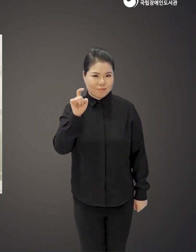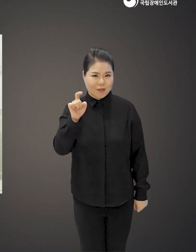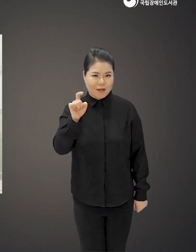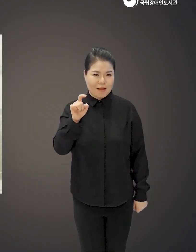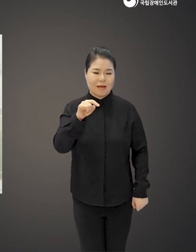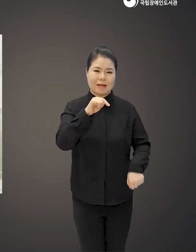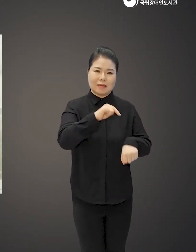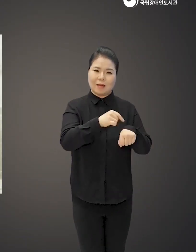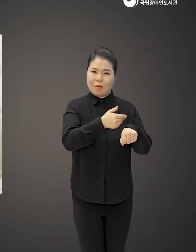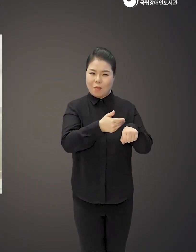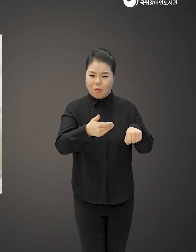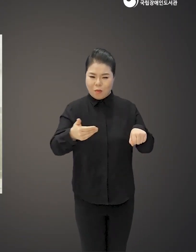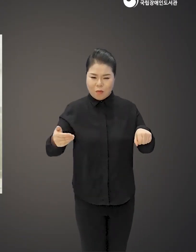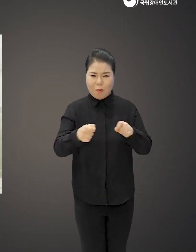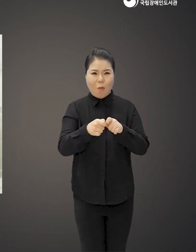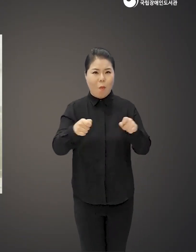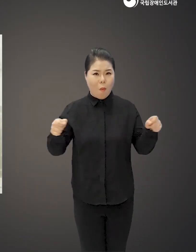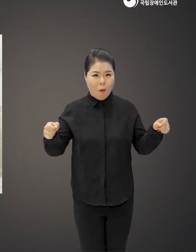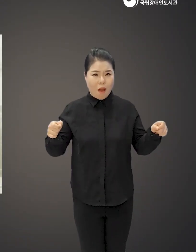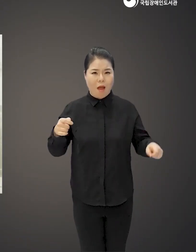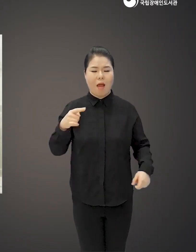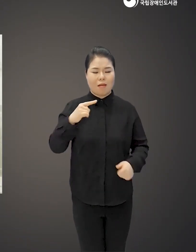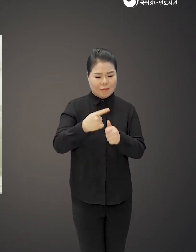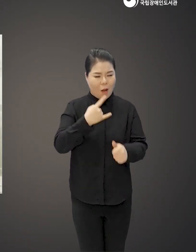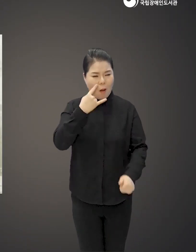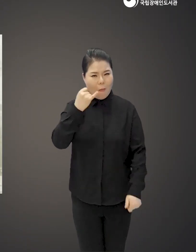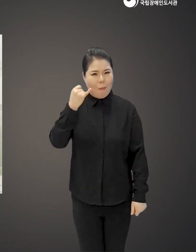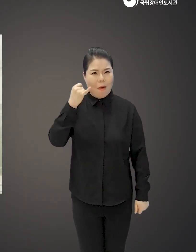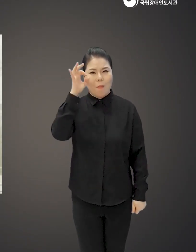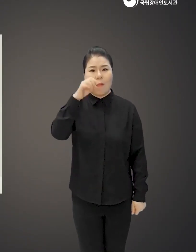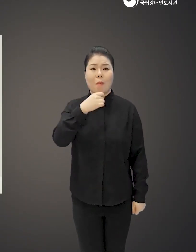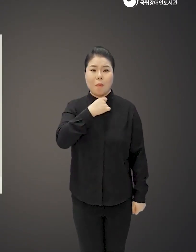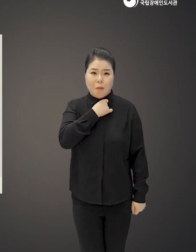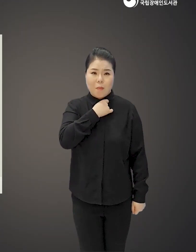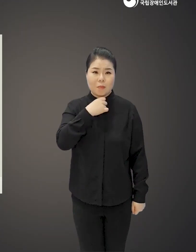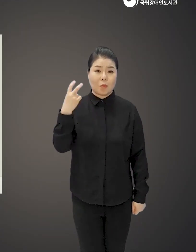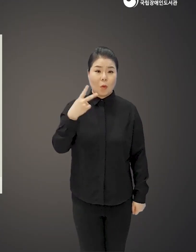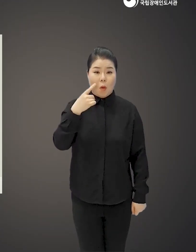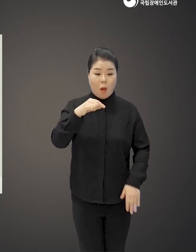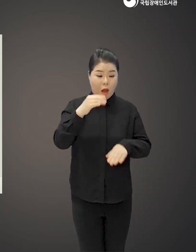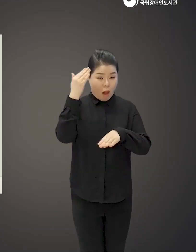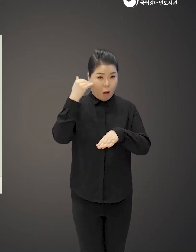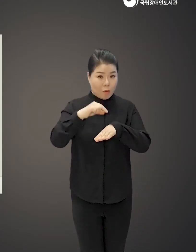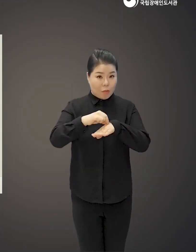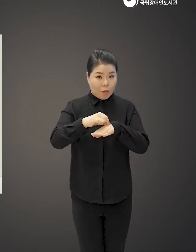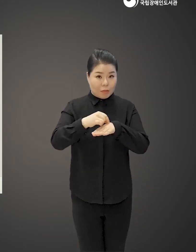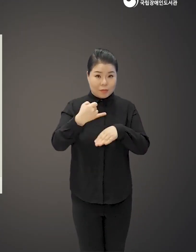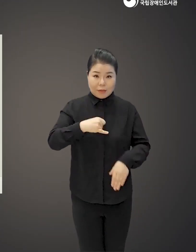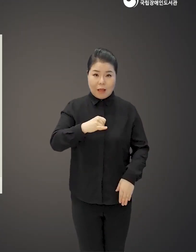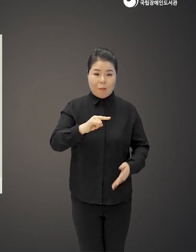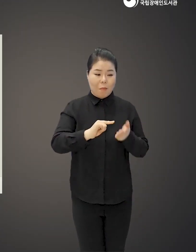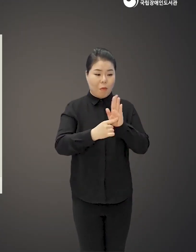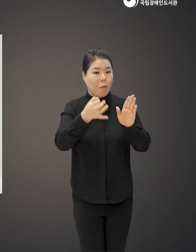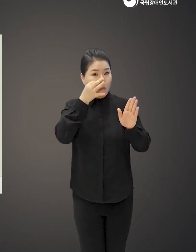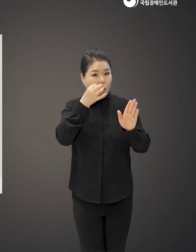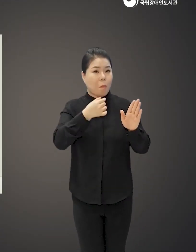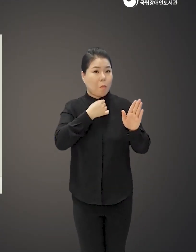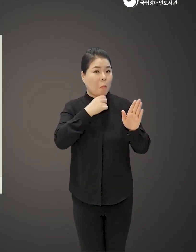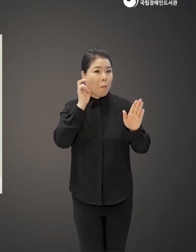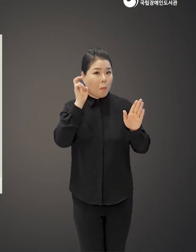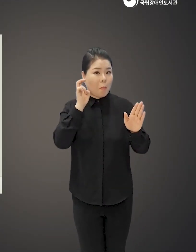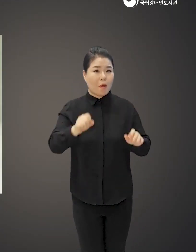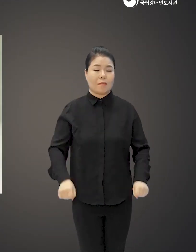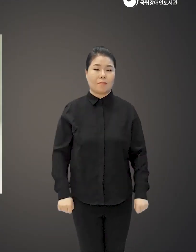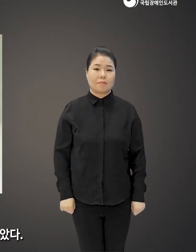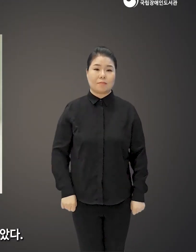그리웠으리라. 그만큼 시간이 지났으니 어머니가 그리웠거나 그 검은 피부의 딸을 자랑스레 보여주고